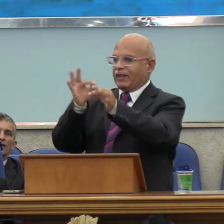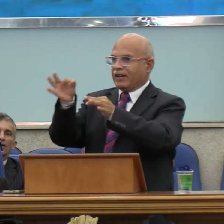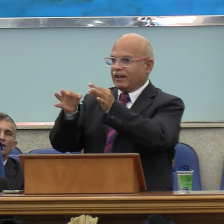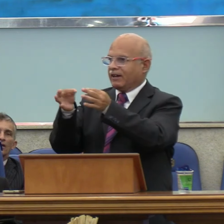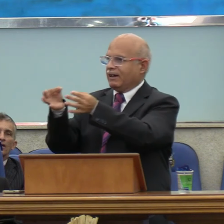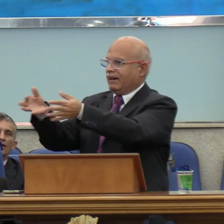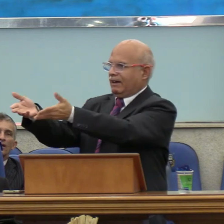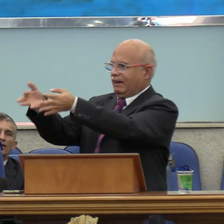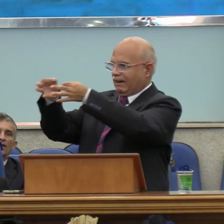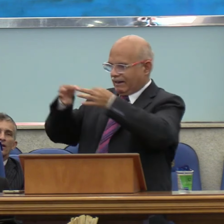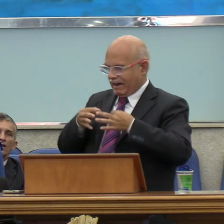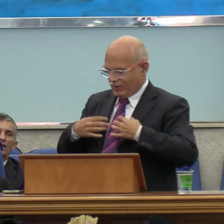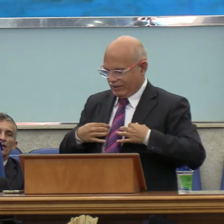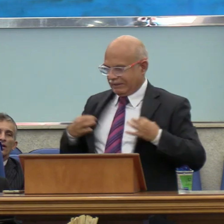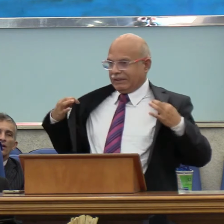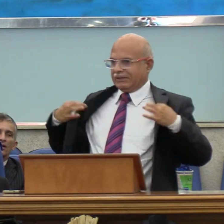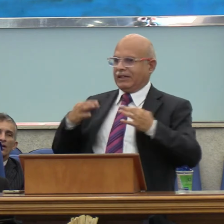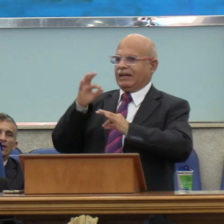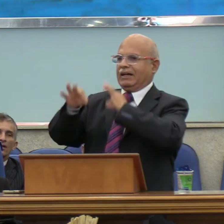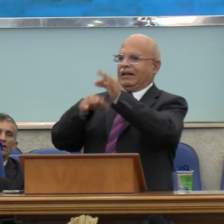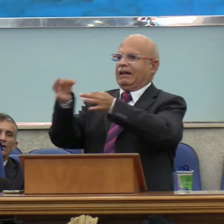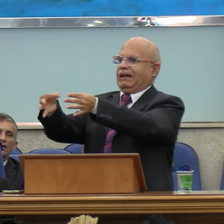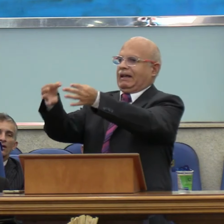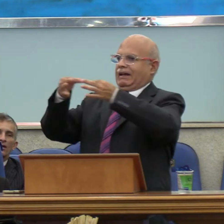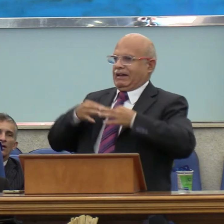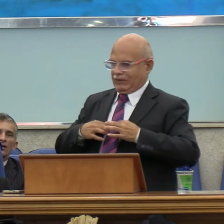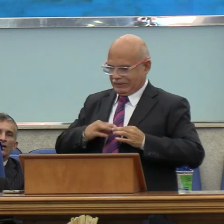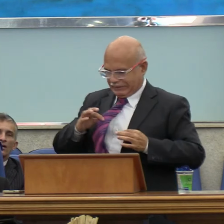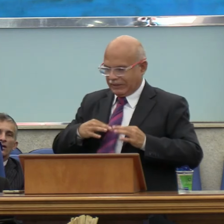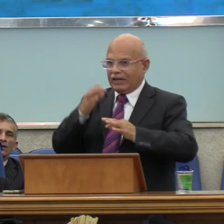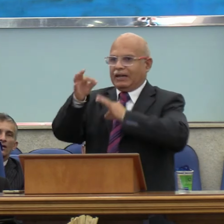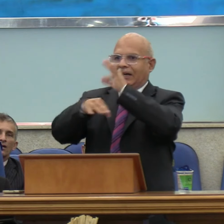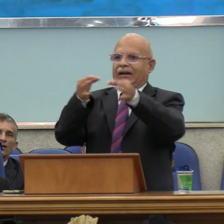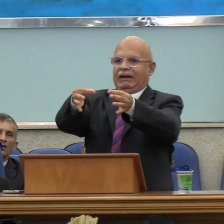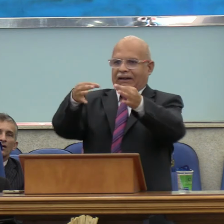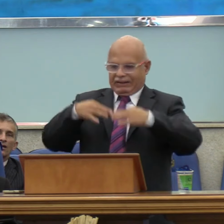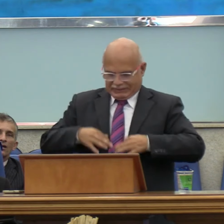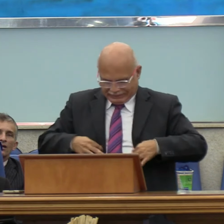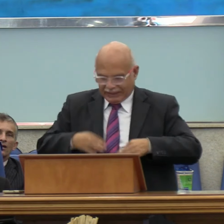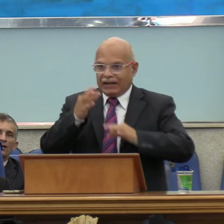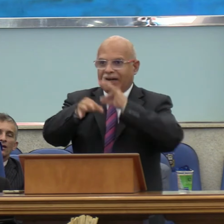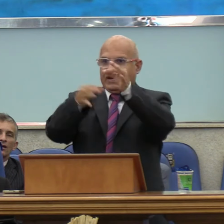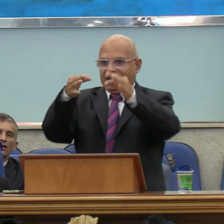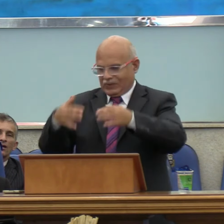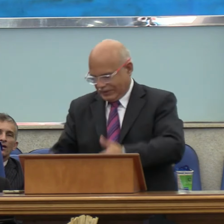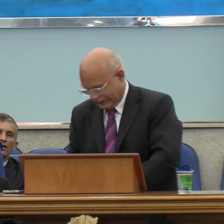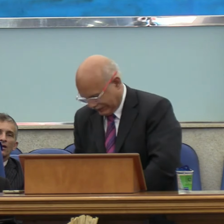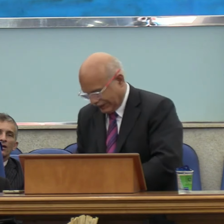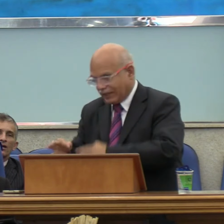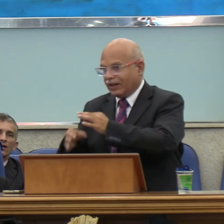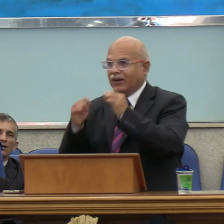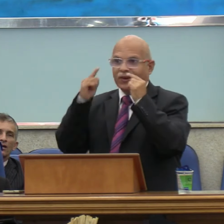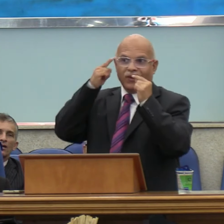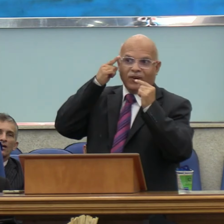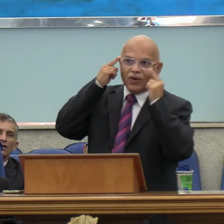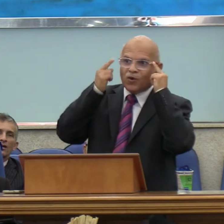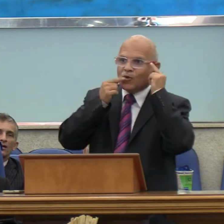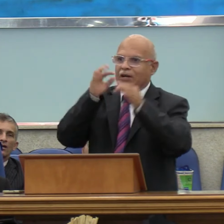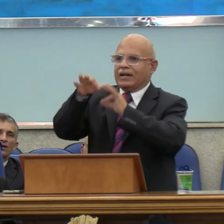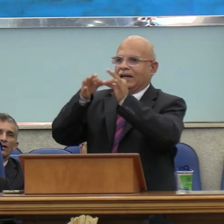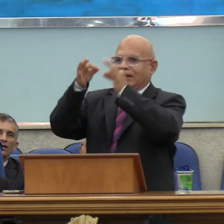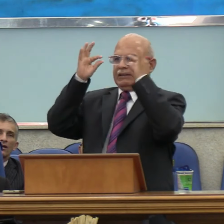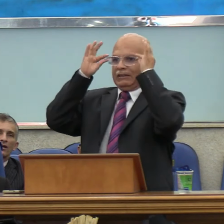problemas no nosso país, na questão do nosso país, mas eu ganhei um presente e estou